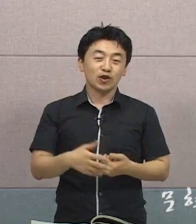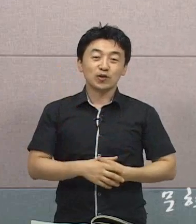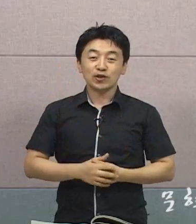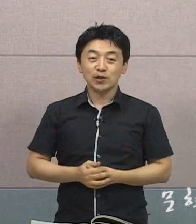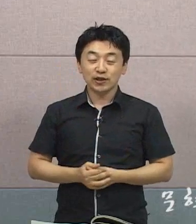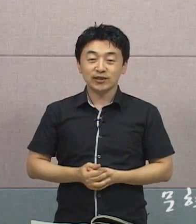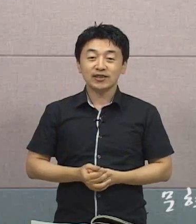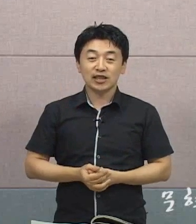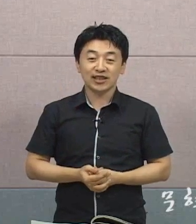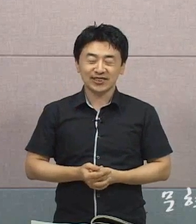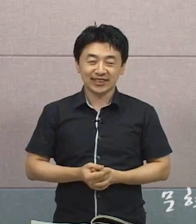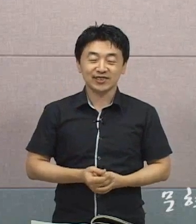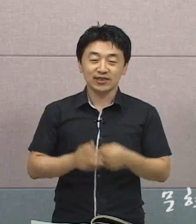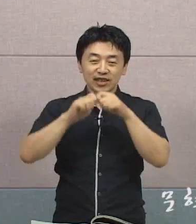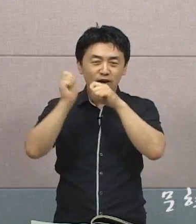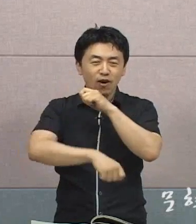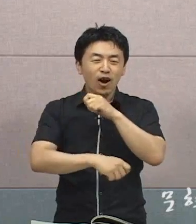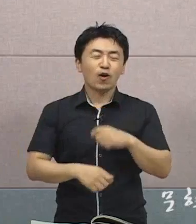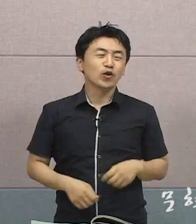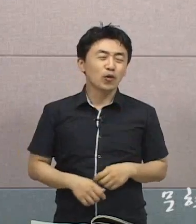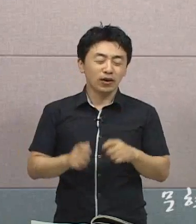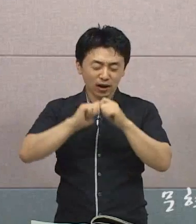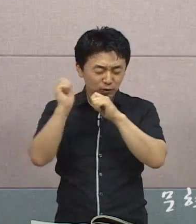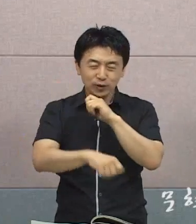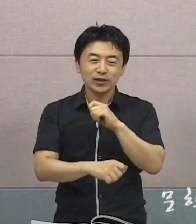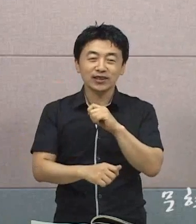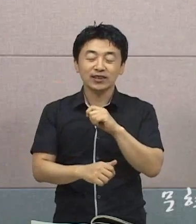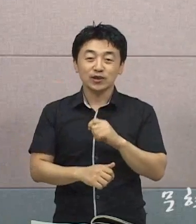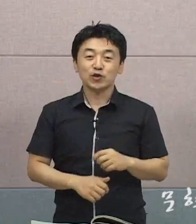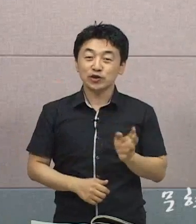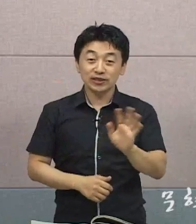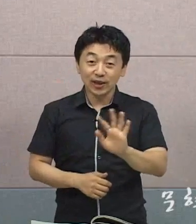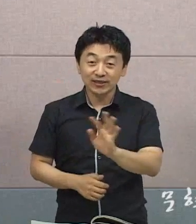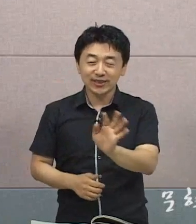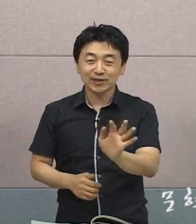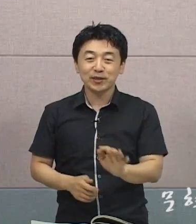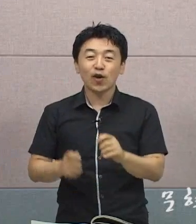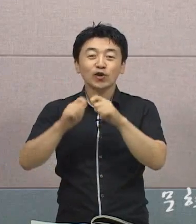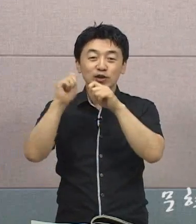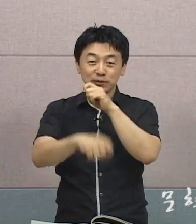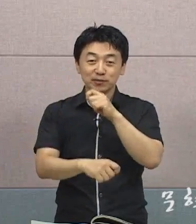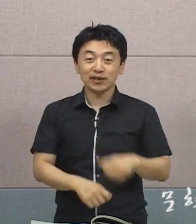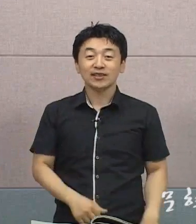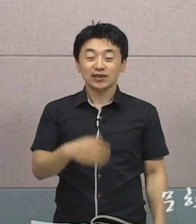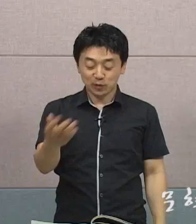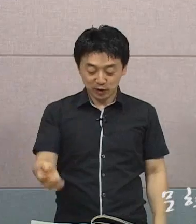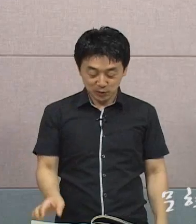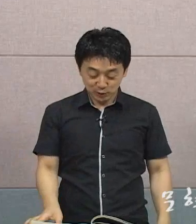어려워서 사용되는 사기예요. 예, 그래서, 어려워. 완전 사기야. 쉬울 때는 사기 쓰지 않습니다. 어려울 때만 씁니다. 그렇게 외워주시면